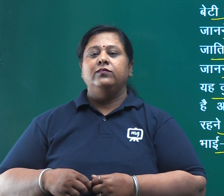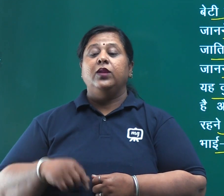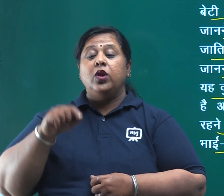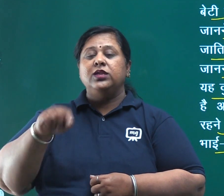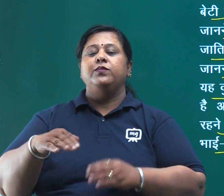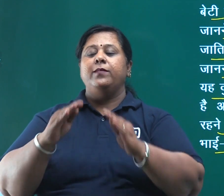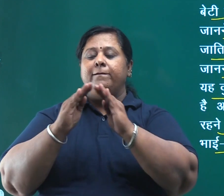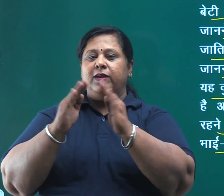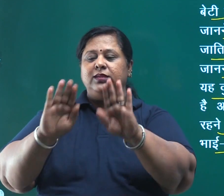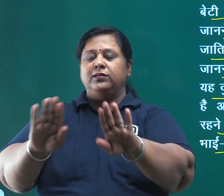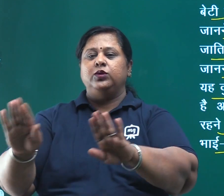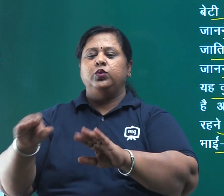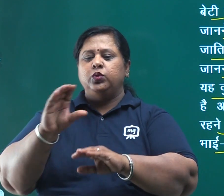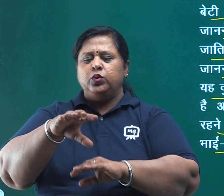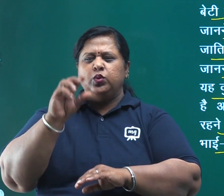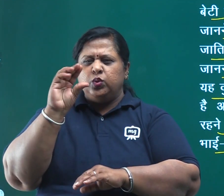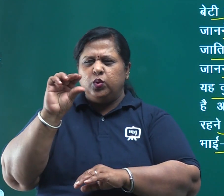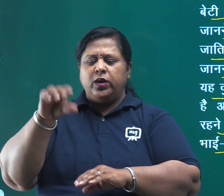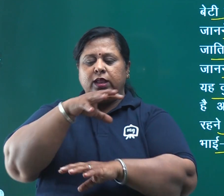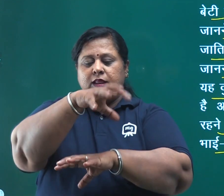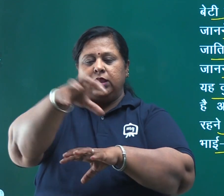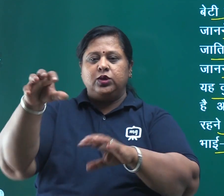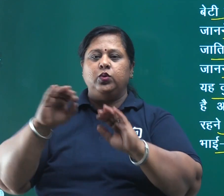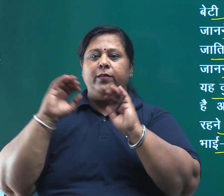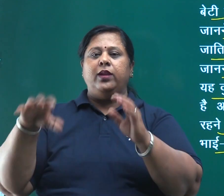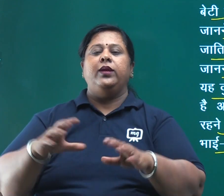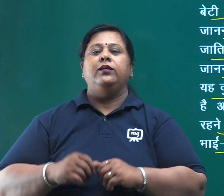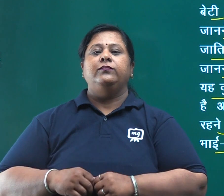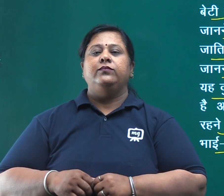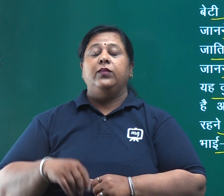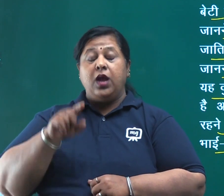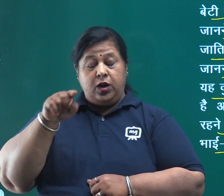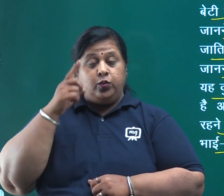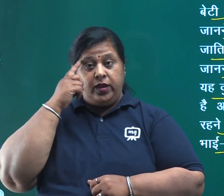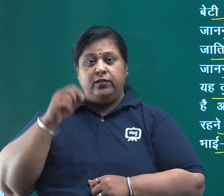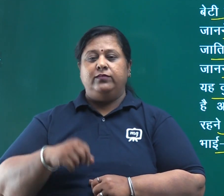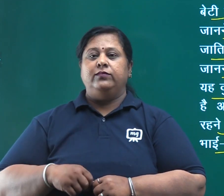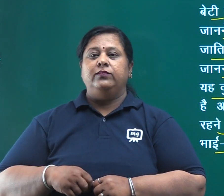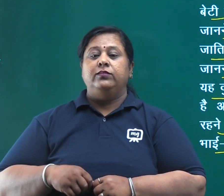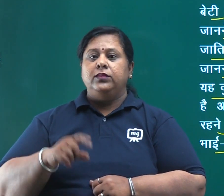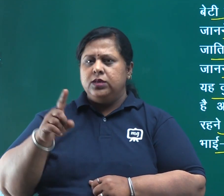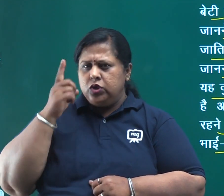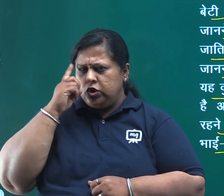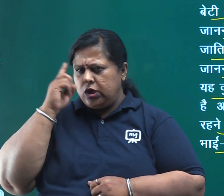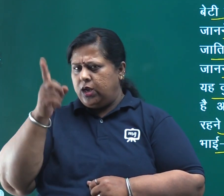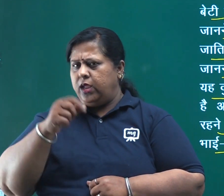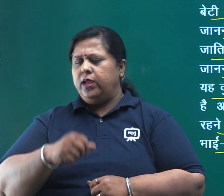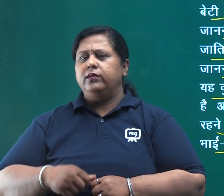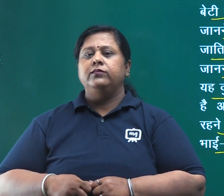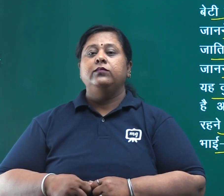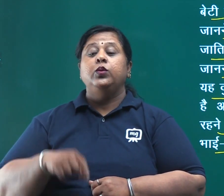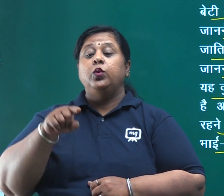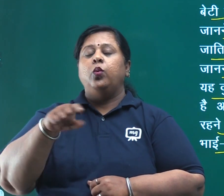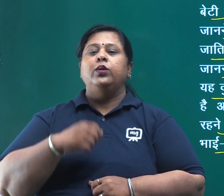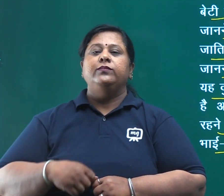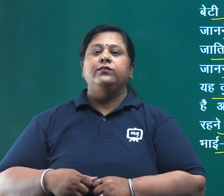इसमें बसे छोटे देशों के बारे में अगर तुम्हें जानना है